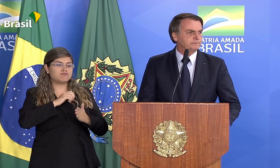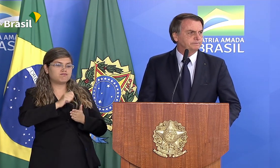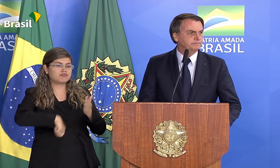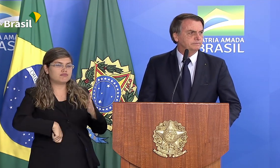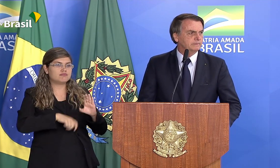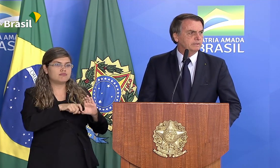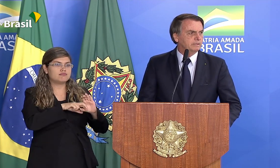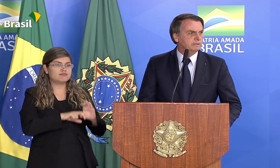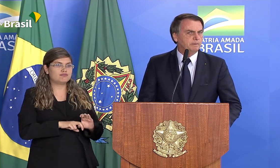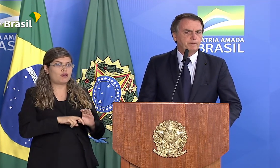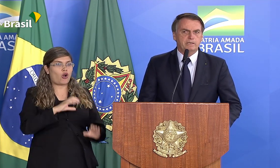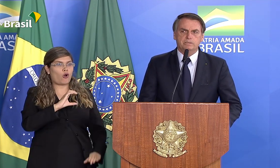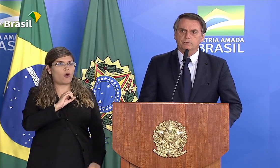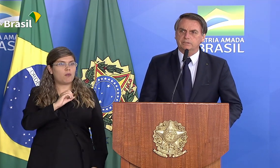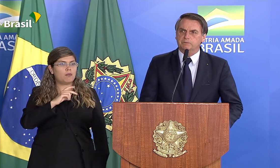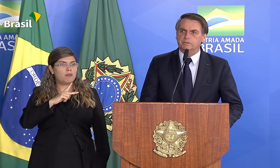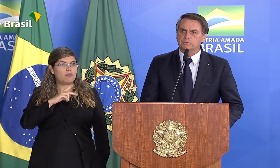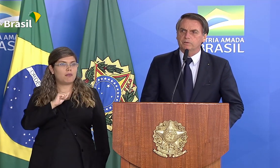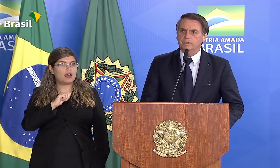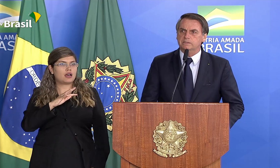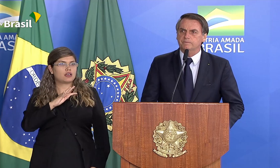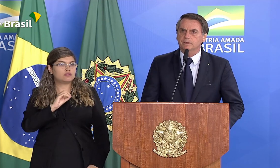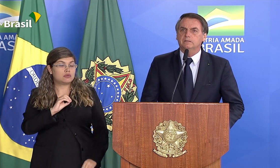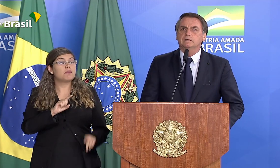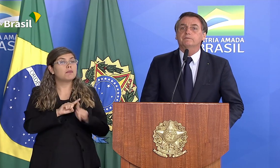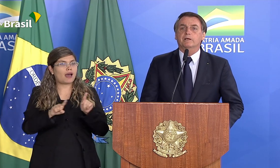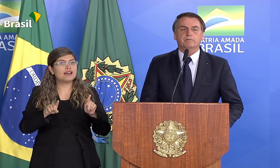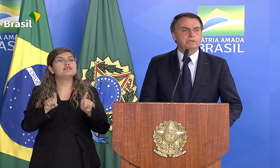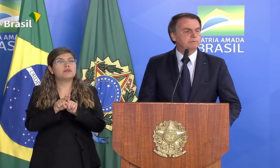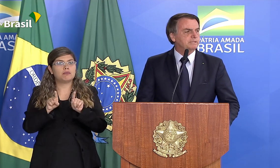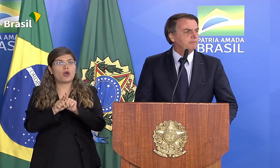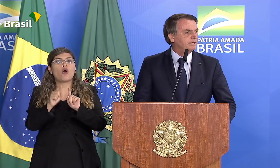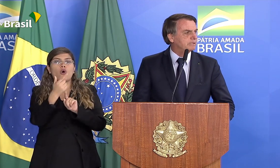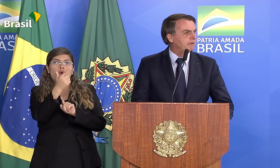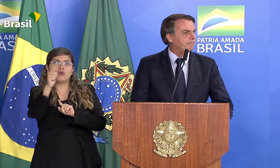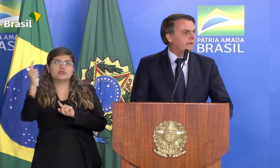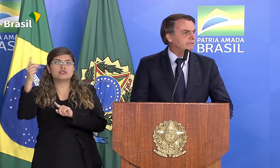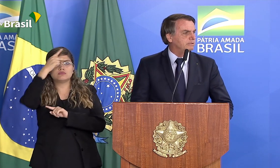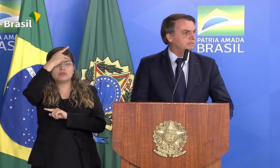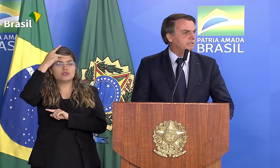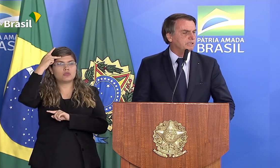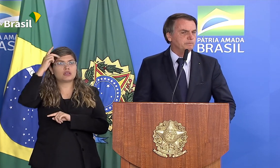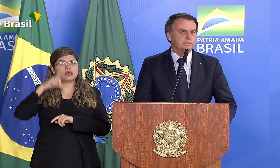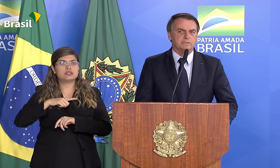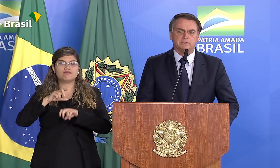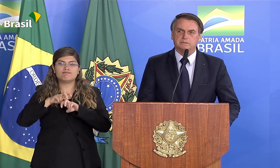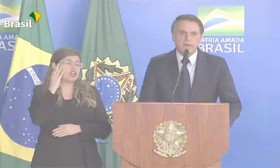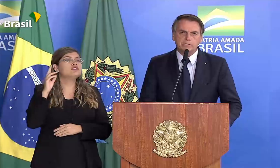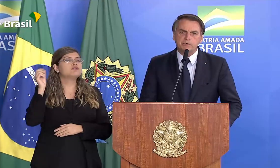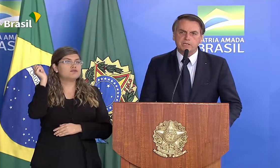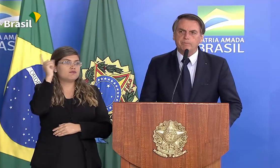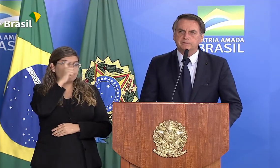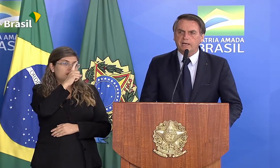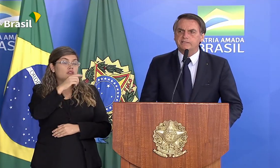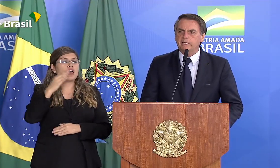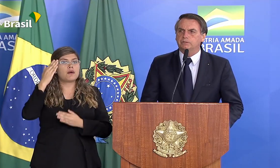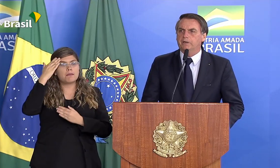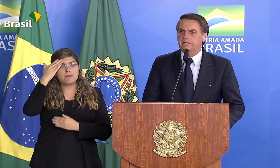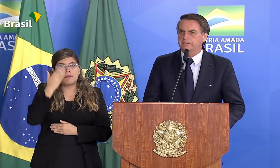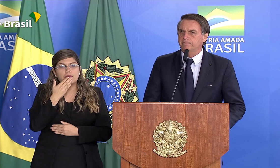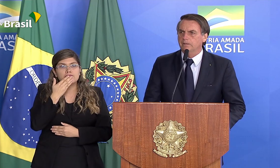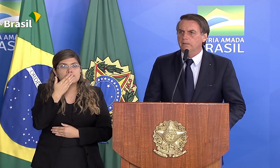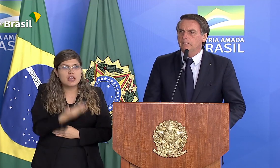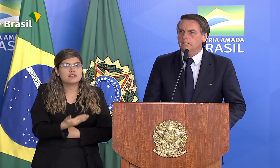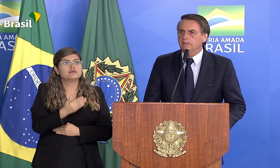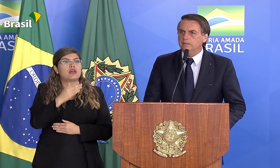compacta, depende de outras pessoas que frequentam essa mesma Praça dos Três Poderes. Peço aos deputados e